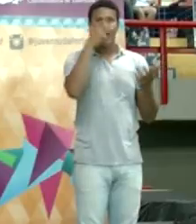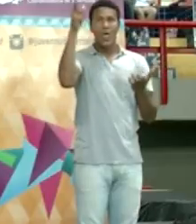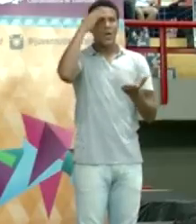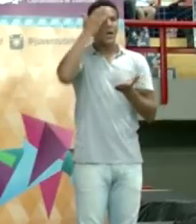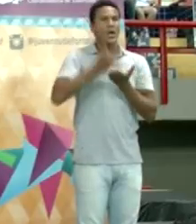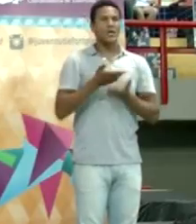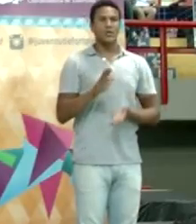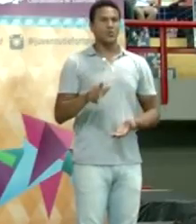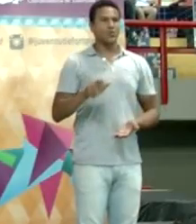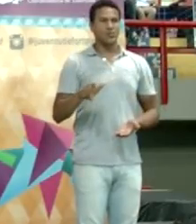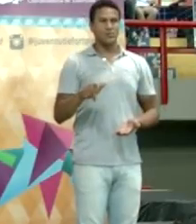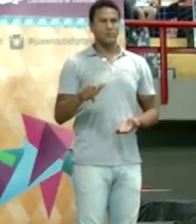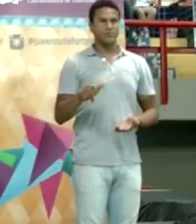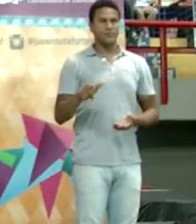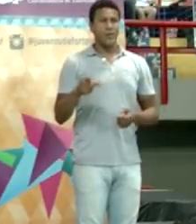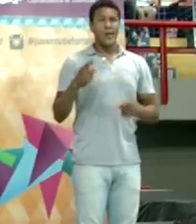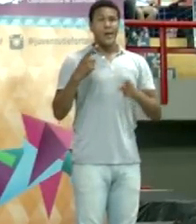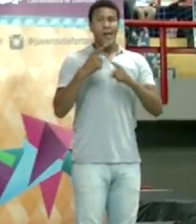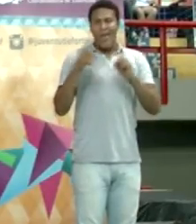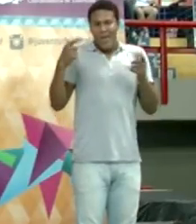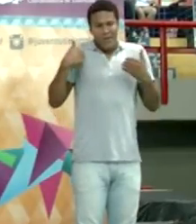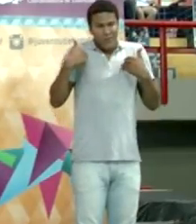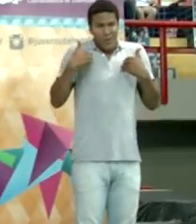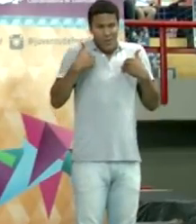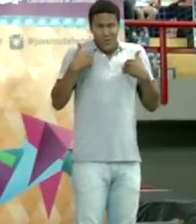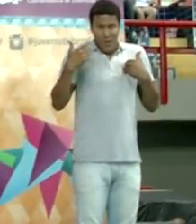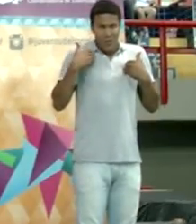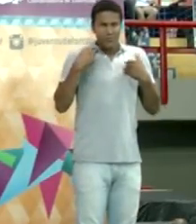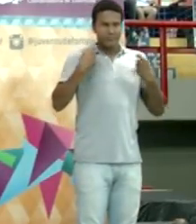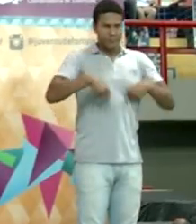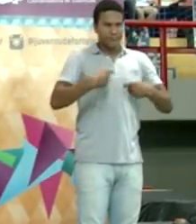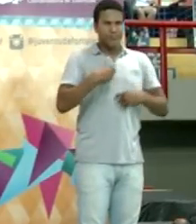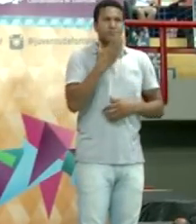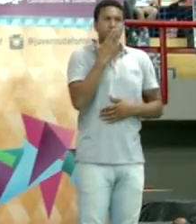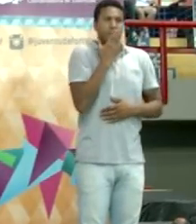eu acho que a gente tem que tomar conta mesmo do nosso planeta. Mesmo